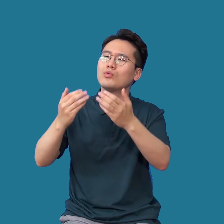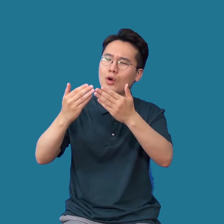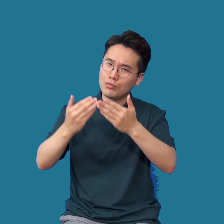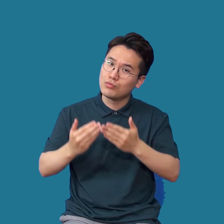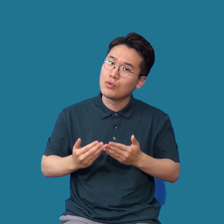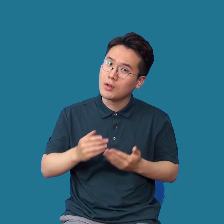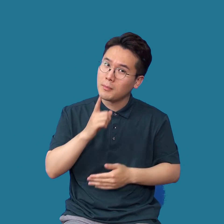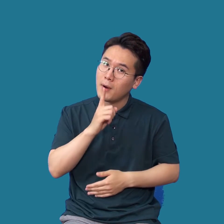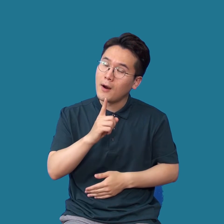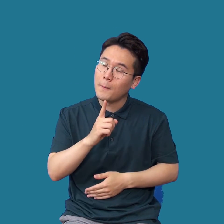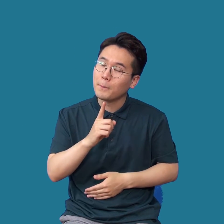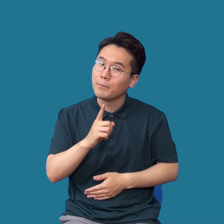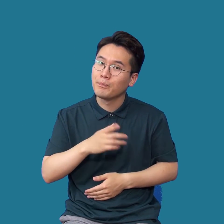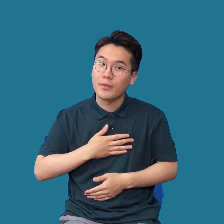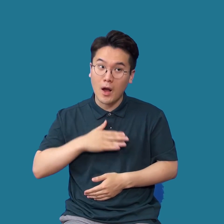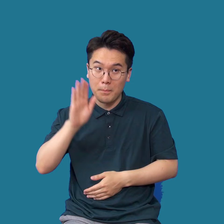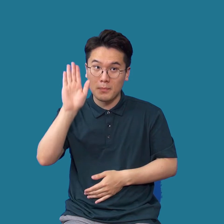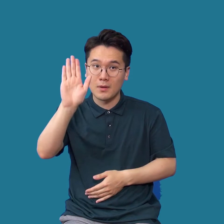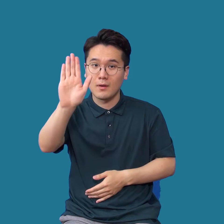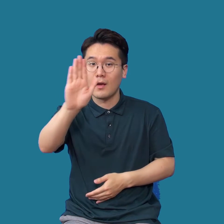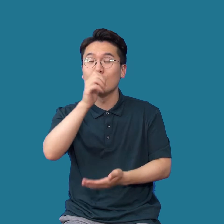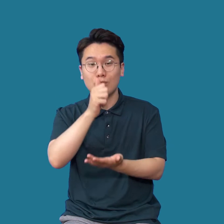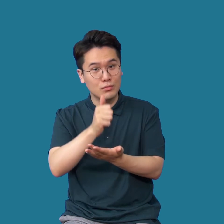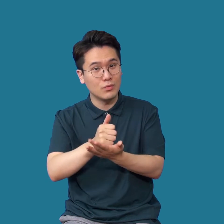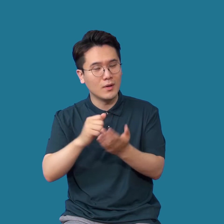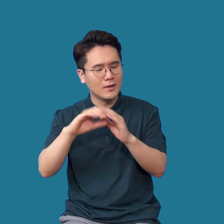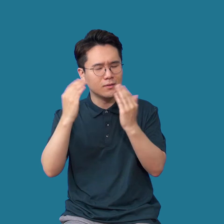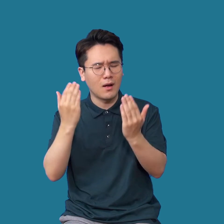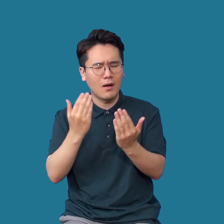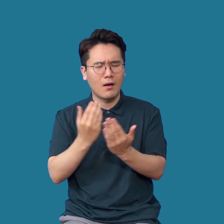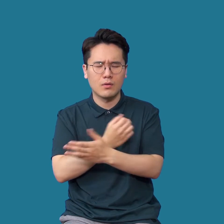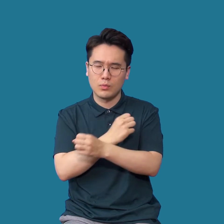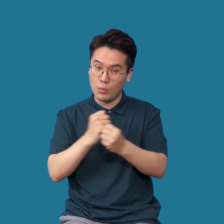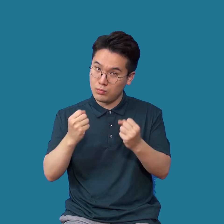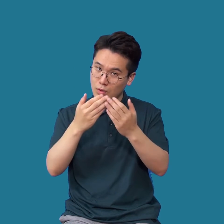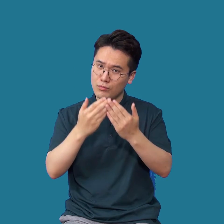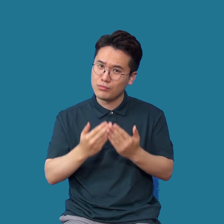미래에 지을 죄까지도 하나님이 다 용서해 주셨다는 말인가?